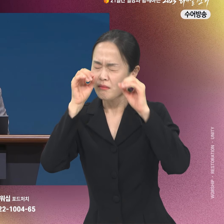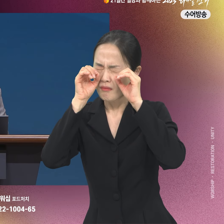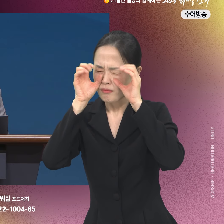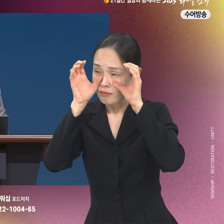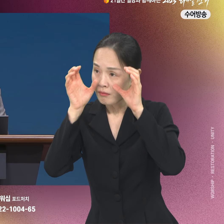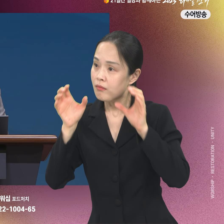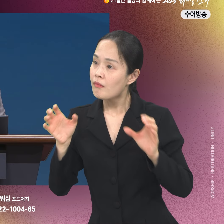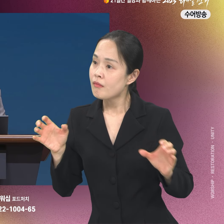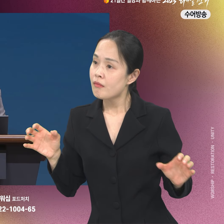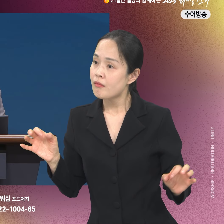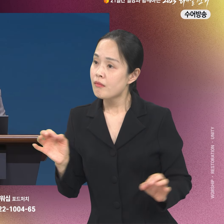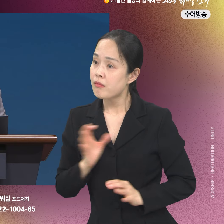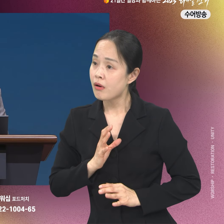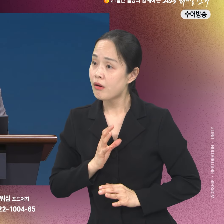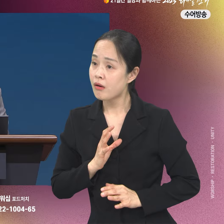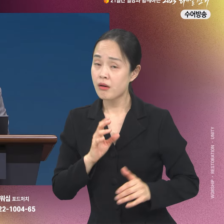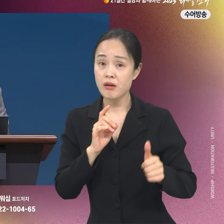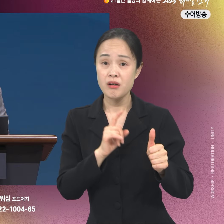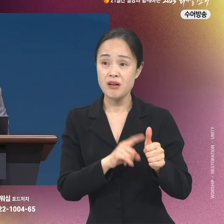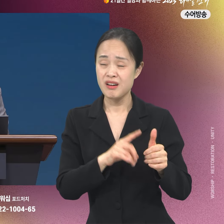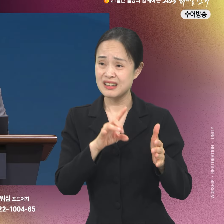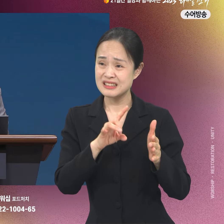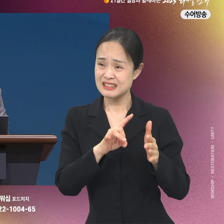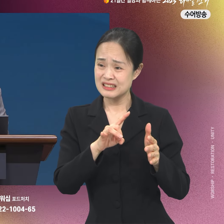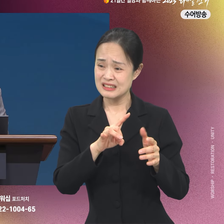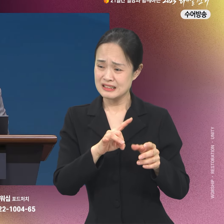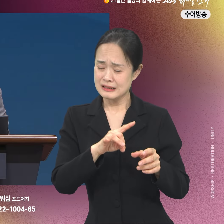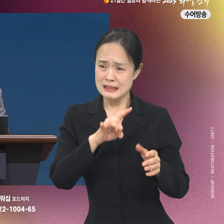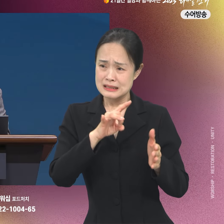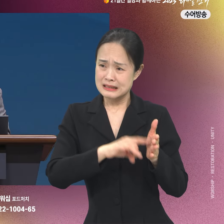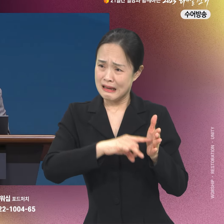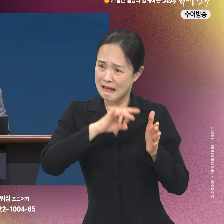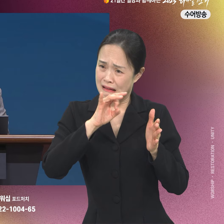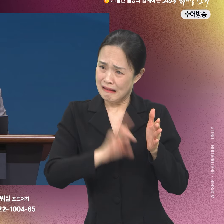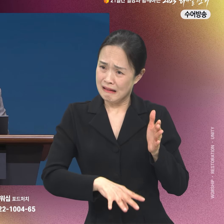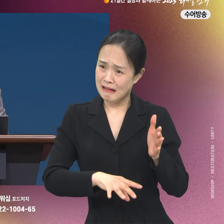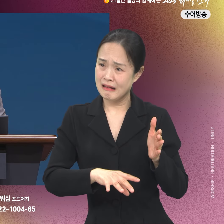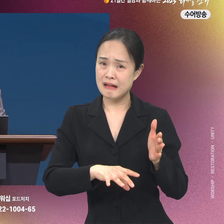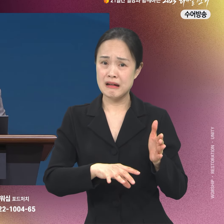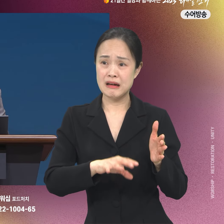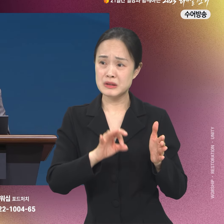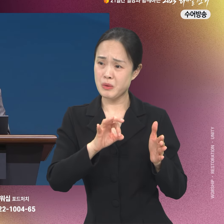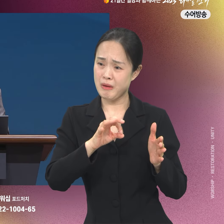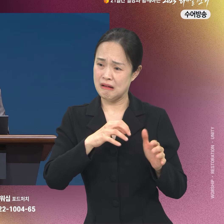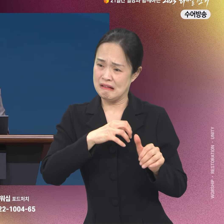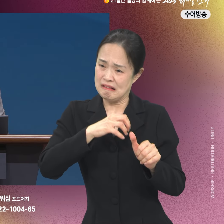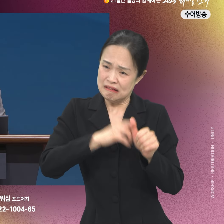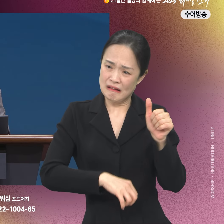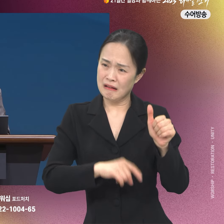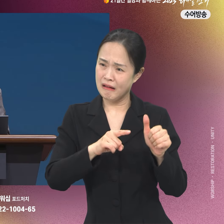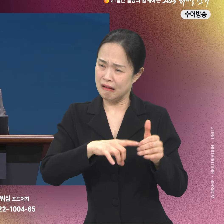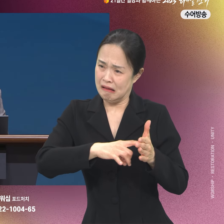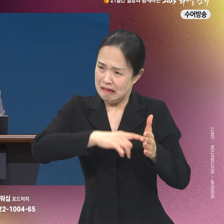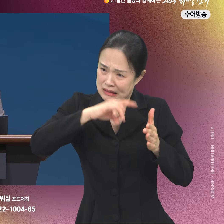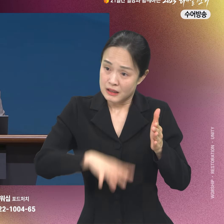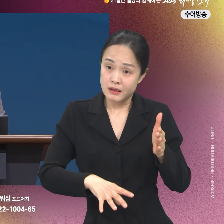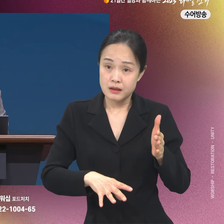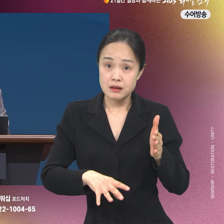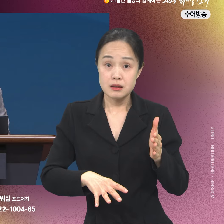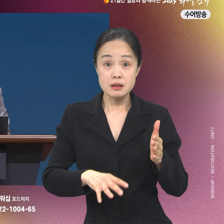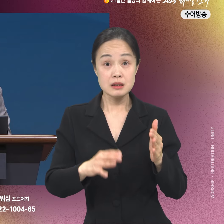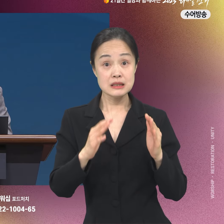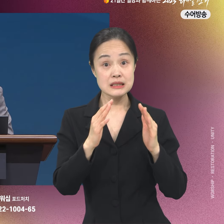세리, 예, 자기 민족을 착취하는 절대로 겸상할 수 없는 사람의 집에서 묵겠다, 한 식탁에